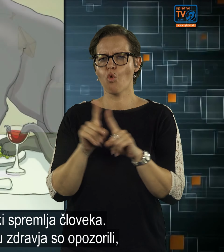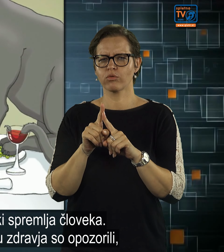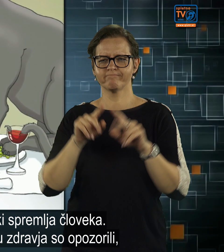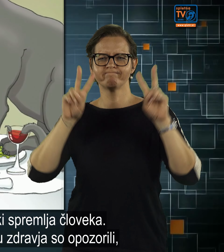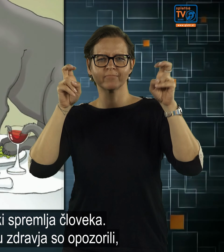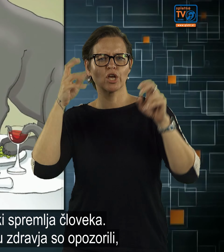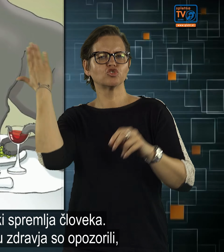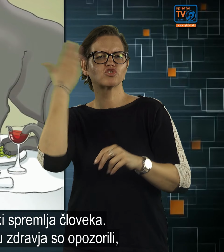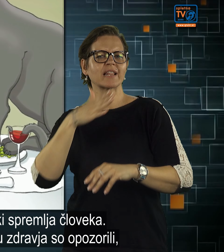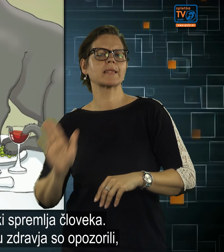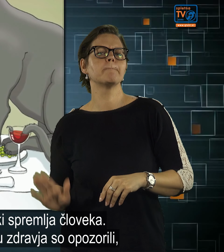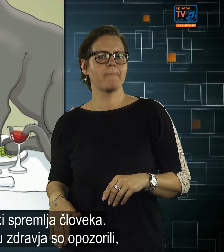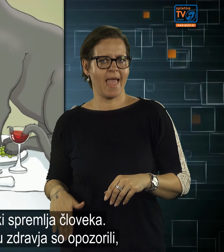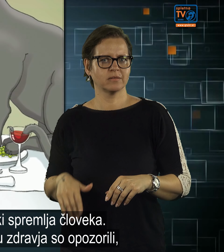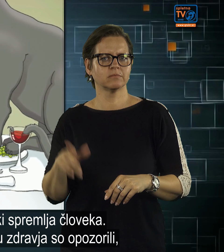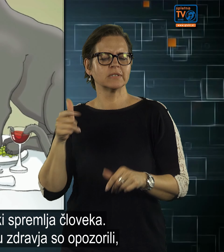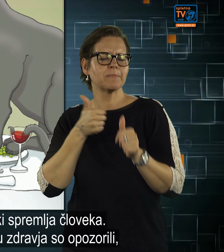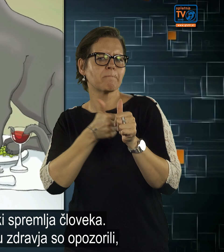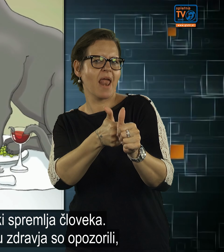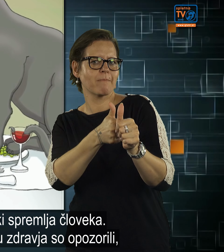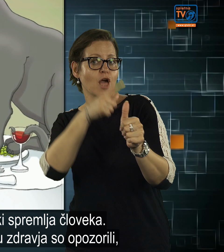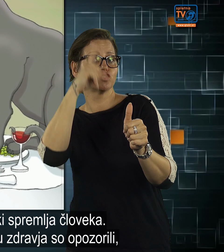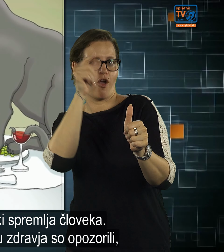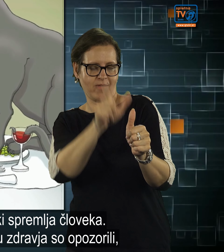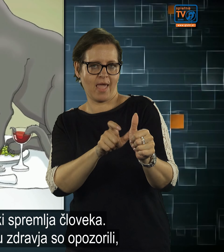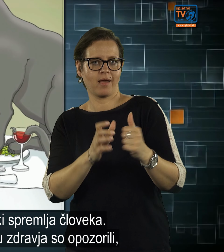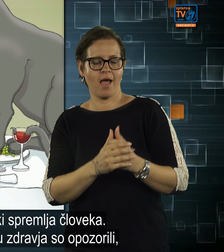Kot črnega psa, ki spremlja človeka.